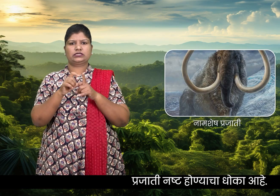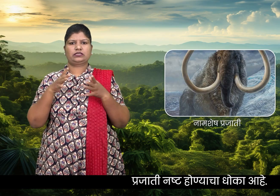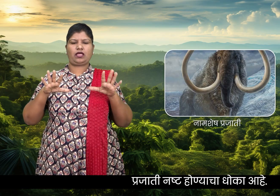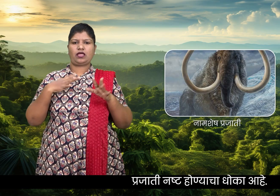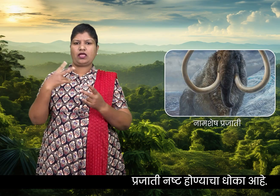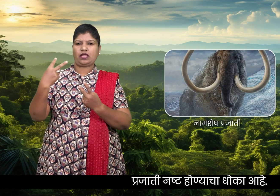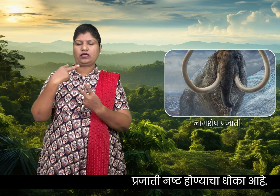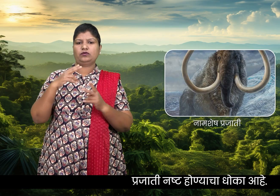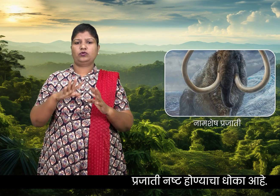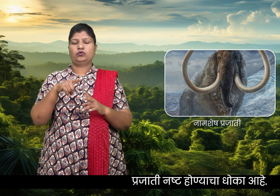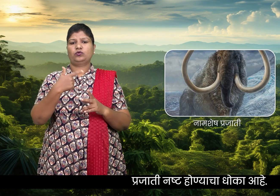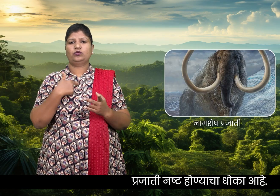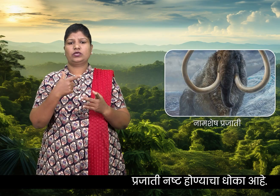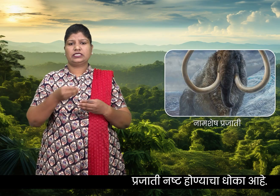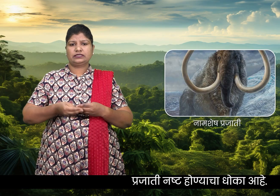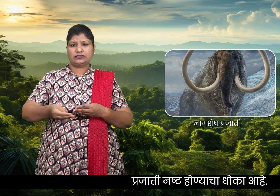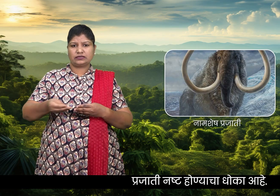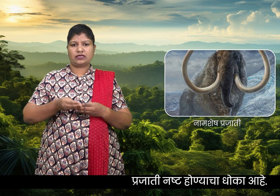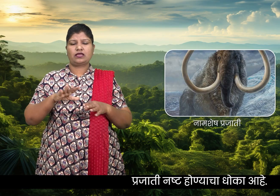प्रजाती नष्ट होण्याचा धोका आहे.